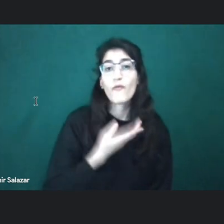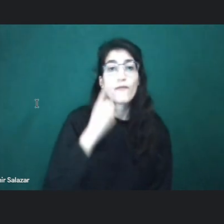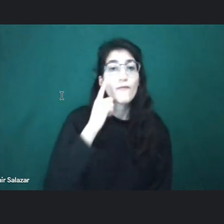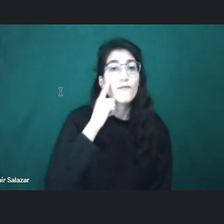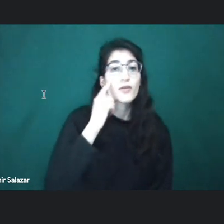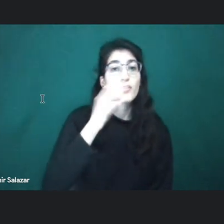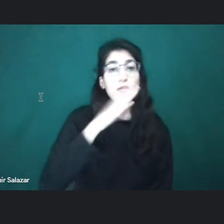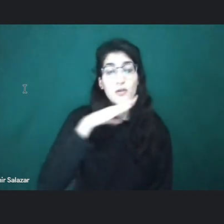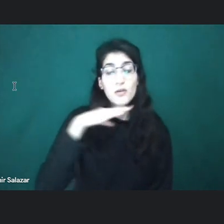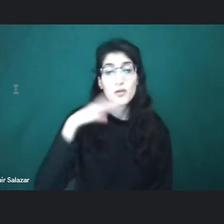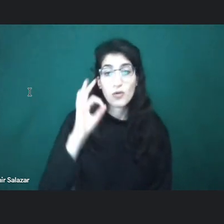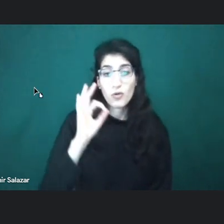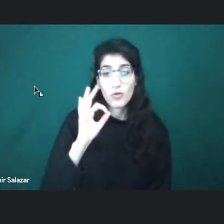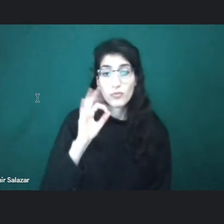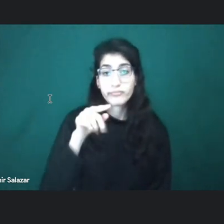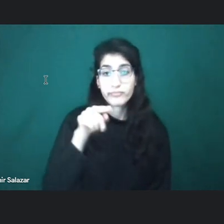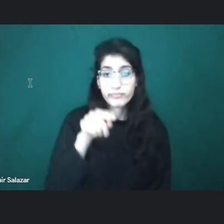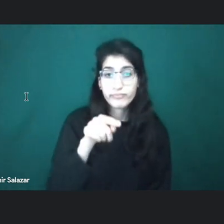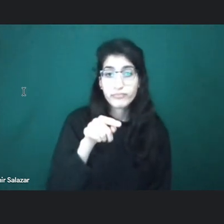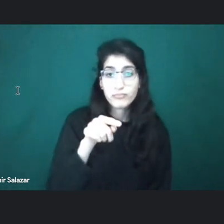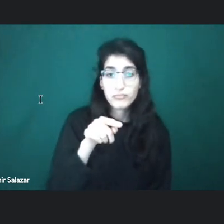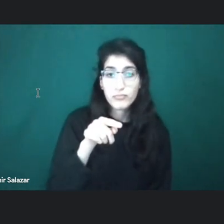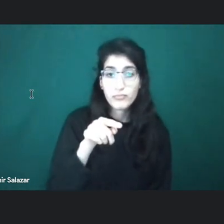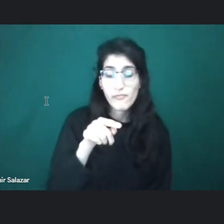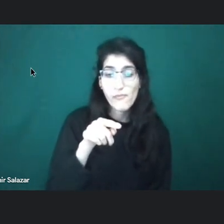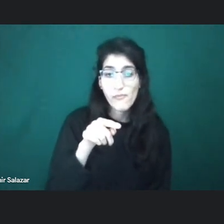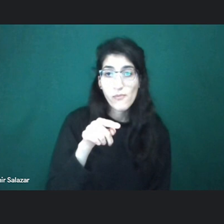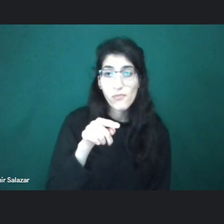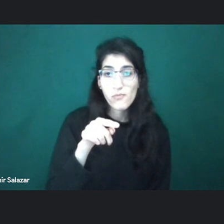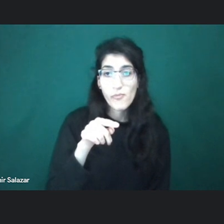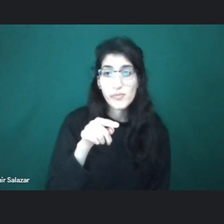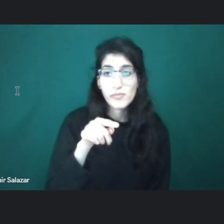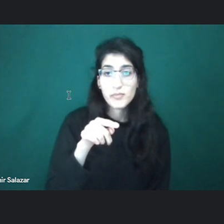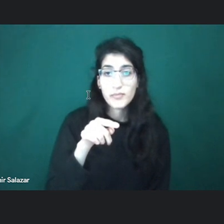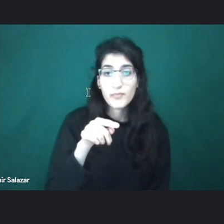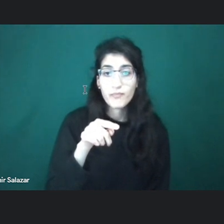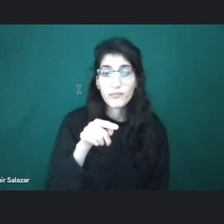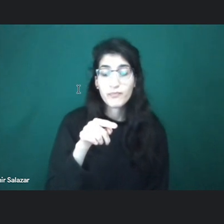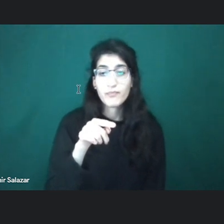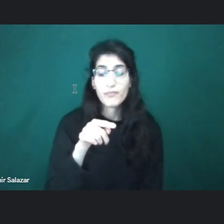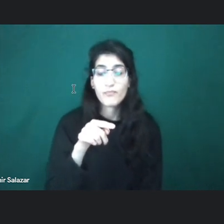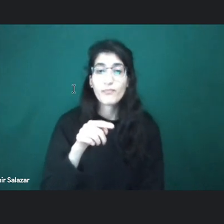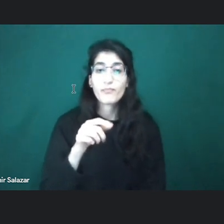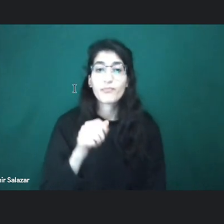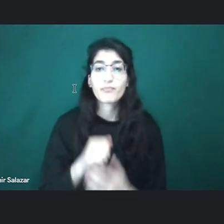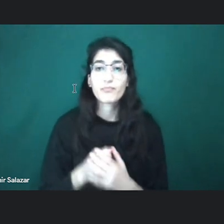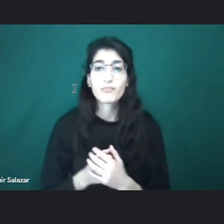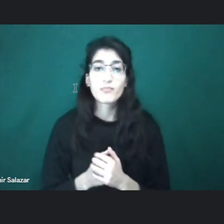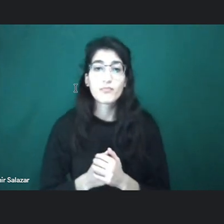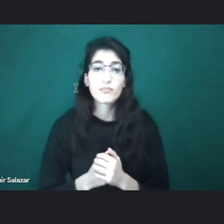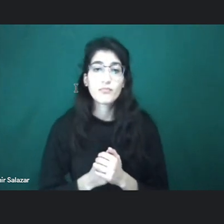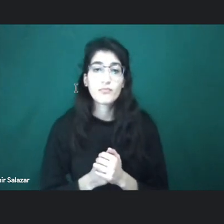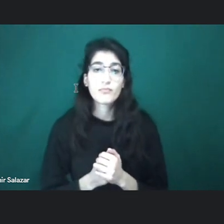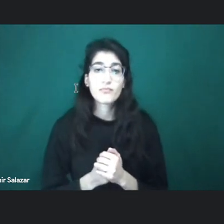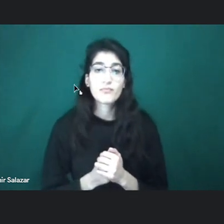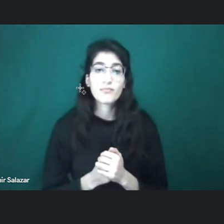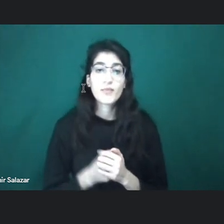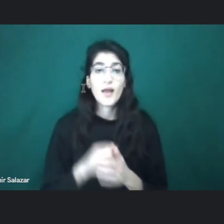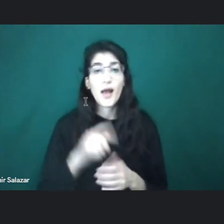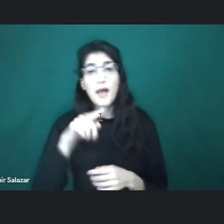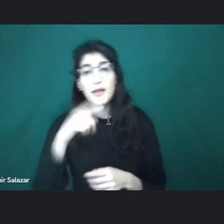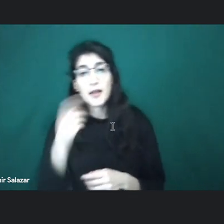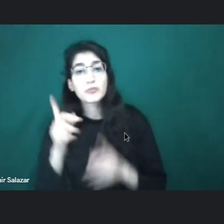nuevo significado. ¿Sería? Claro, está como un sufijo, si se le agrega, ¿sí? Uh-huh. Y is también se le agrega, o sea,